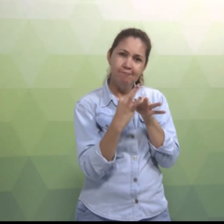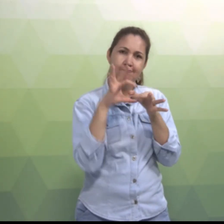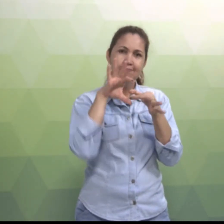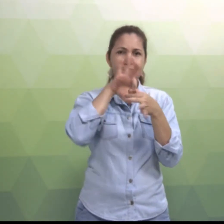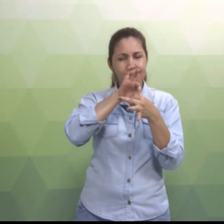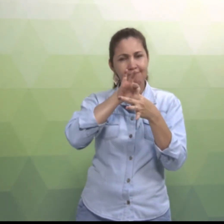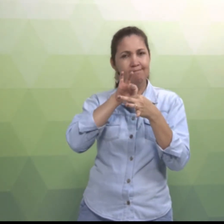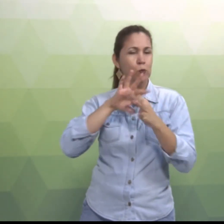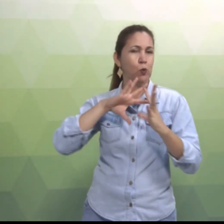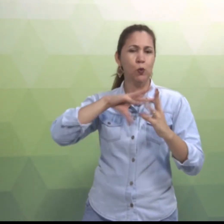estar